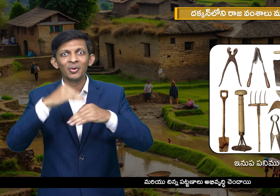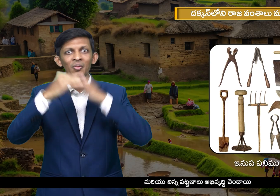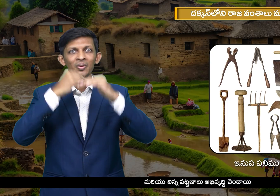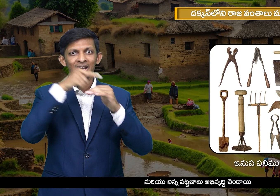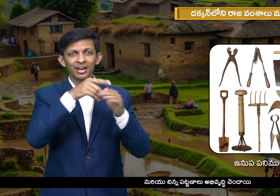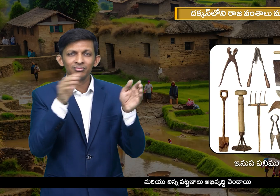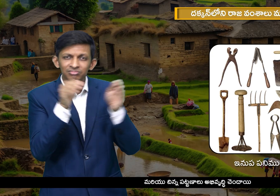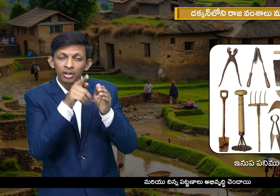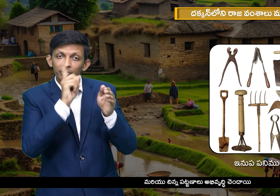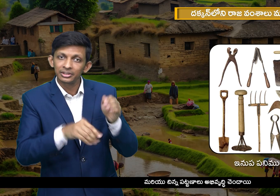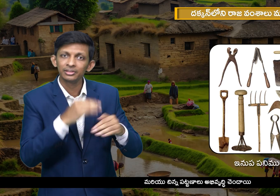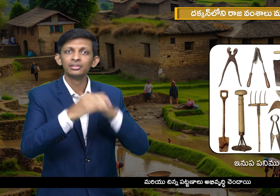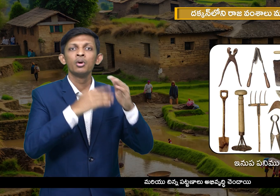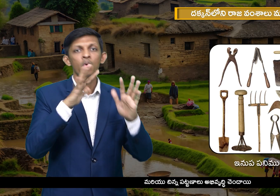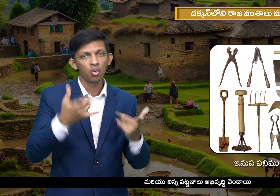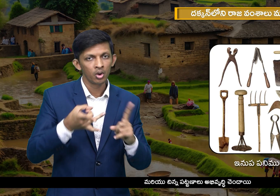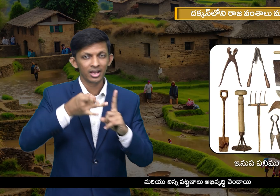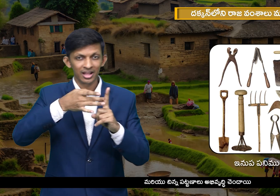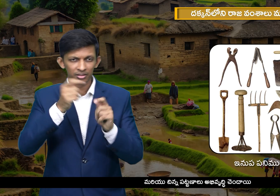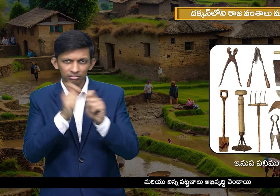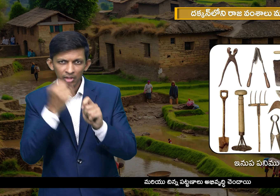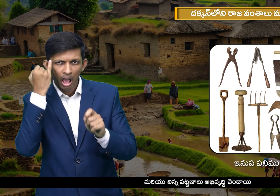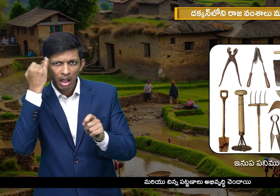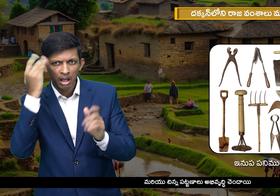మరియు చిన్న పట్టణాలు అభివృద్ధి చెందాయి.